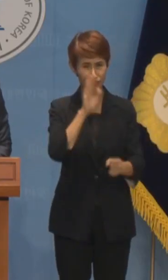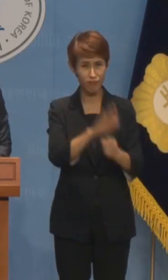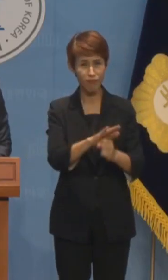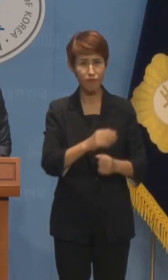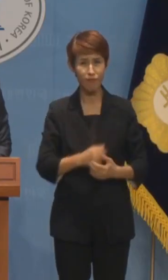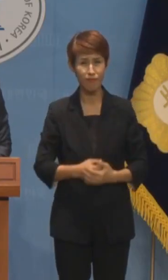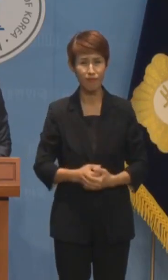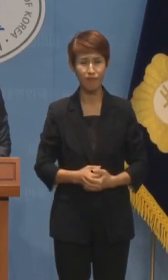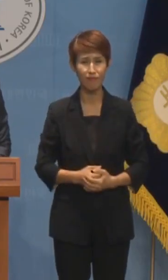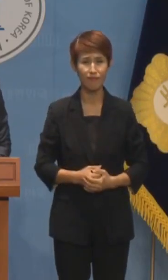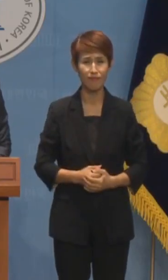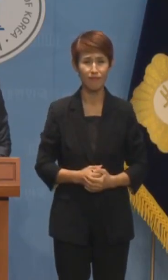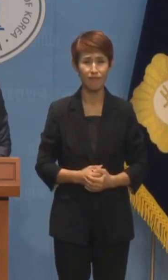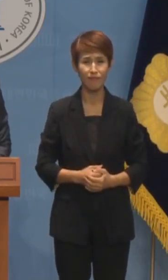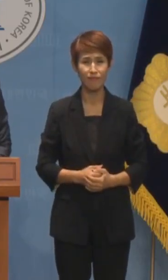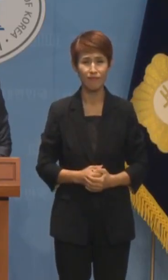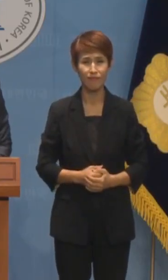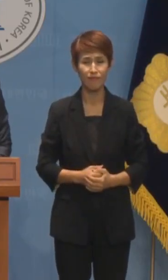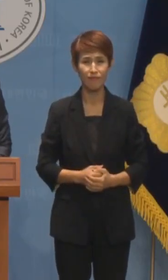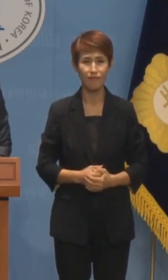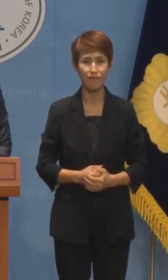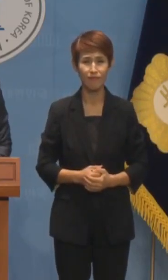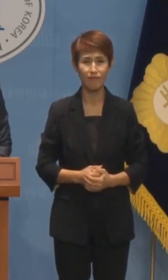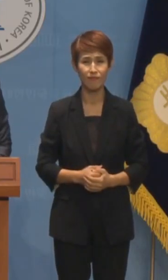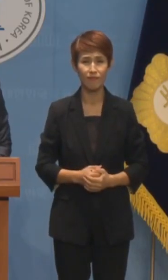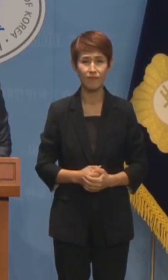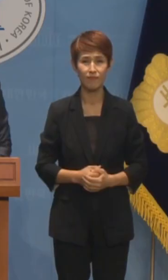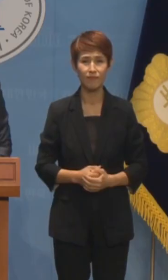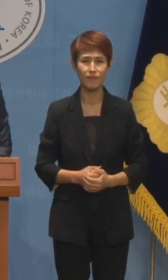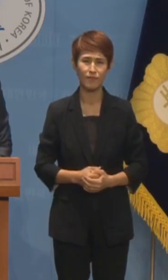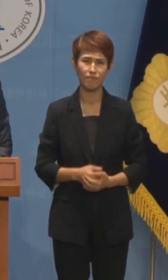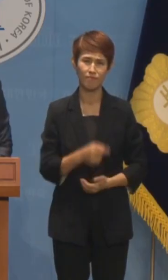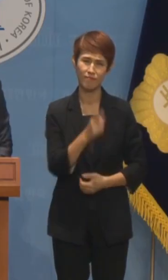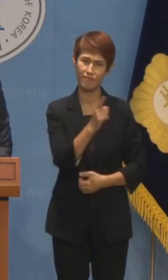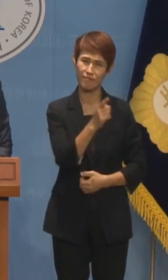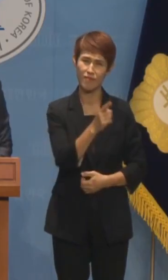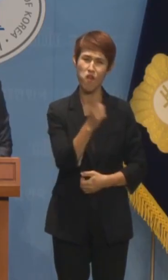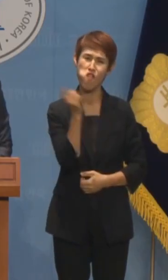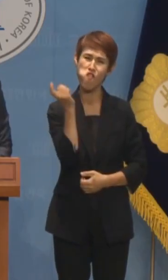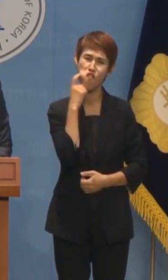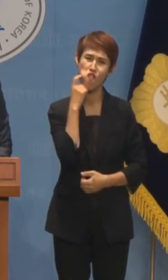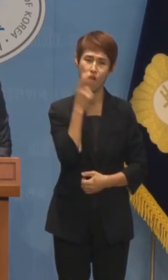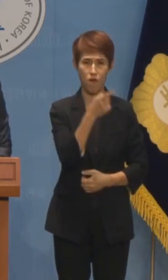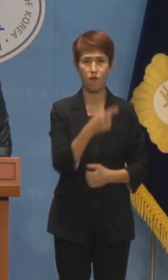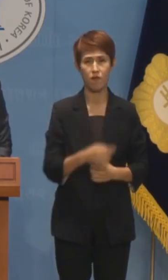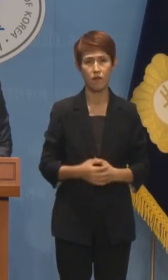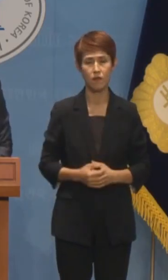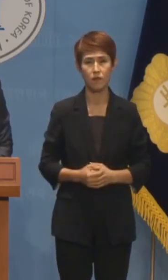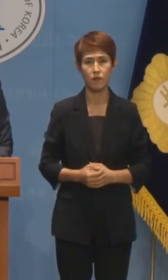답변을 내놓았습니다. 하지만 이는 명백한 허위 발언입니다.